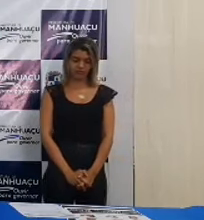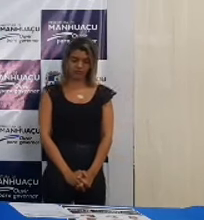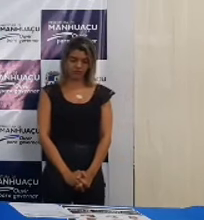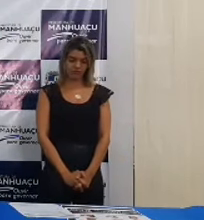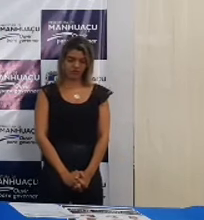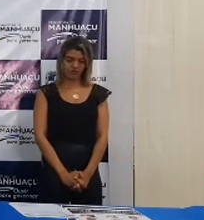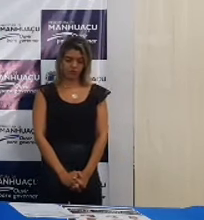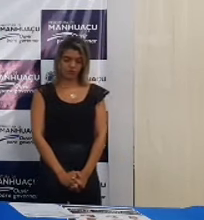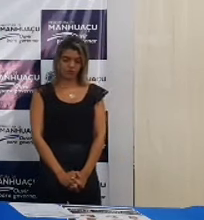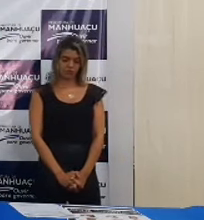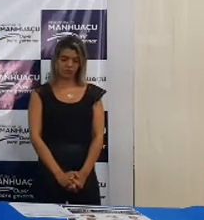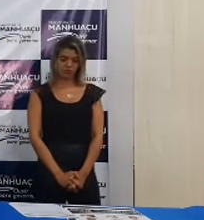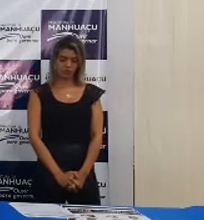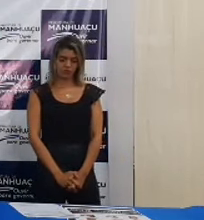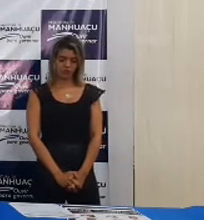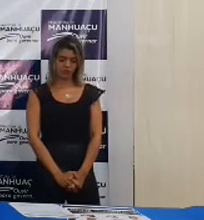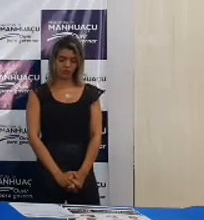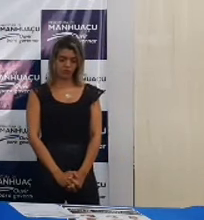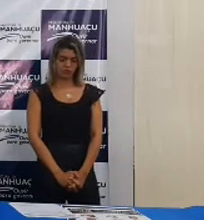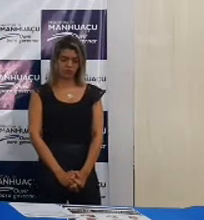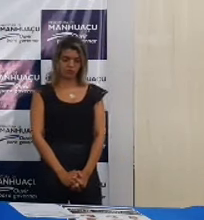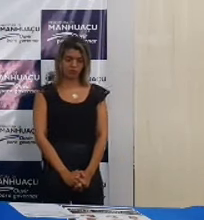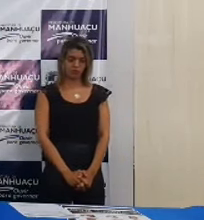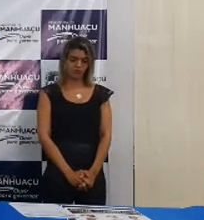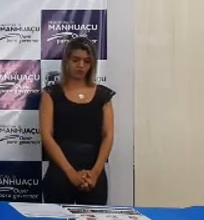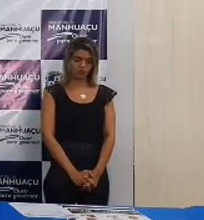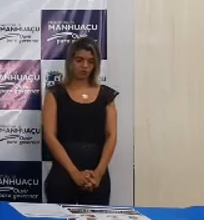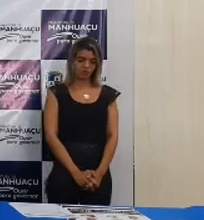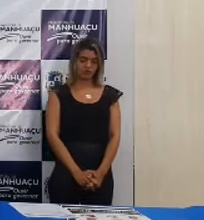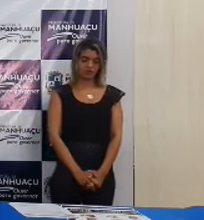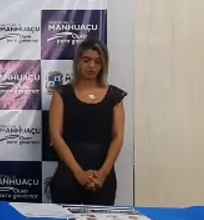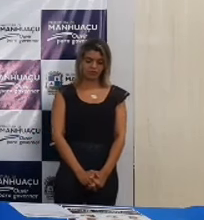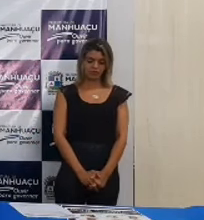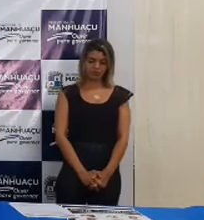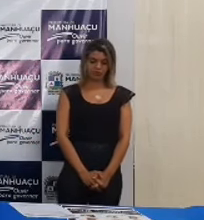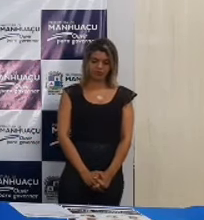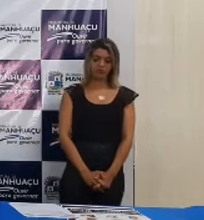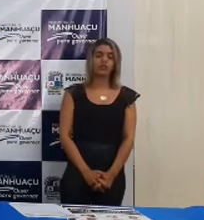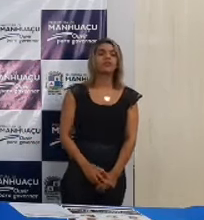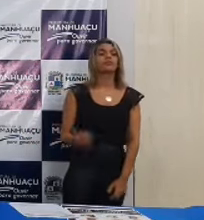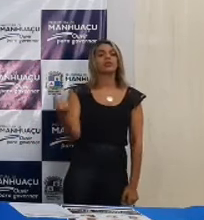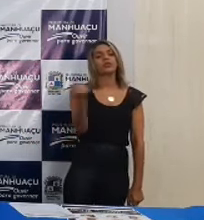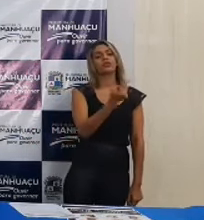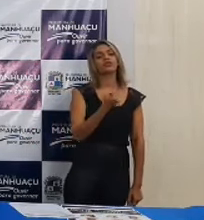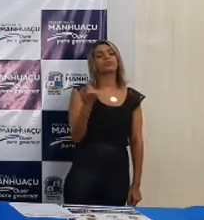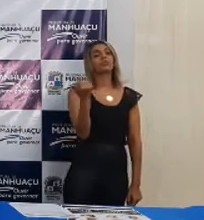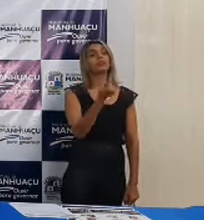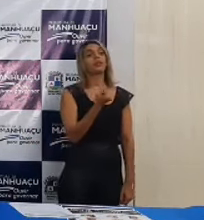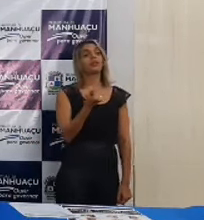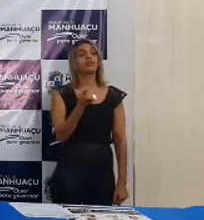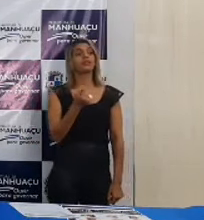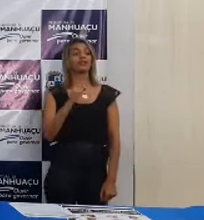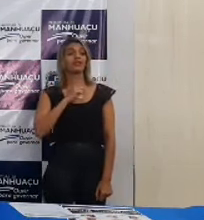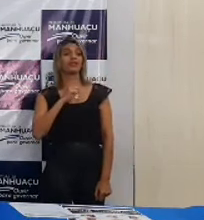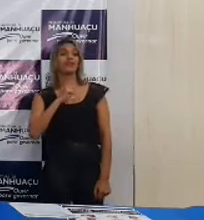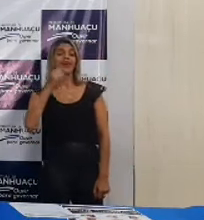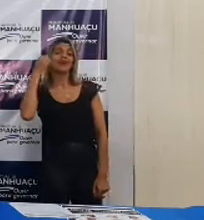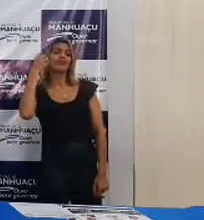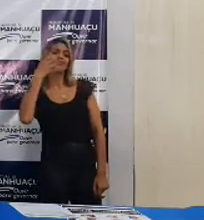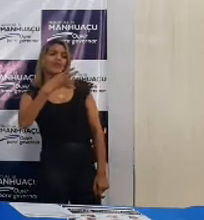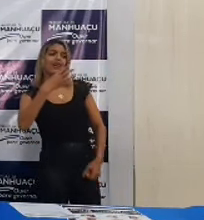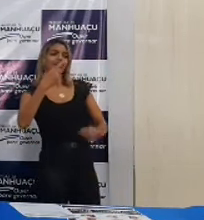nacional. Tinha 4 cidades que respeitavam a faixa de pedestre. Nós somos exemplo no Brasil. Quem sabe não está na hora da gente fazer isso de